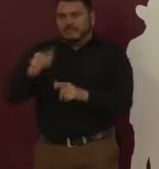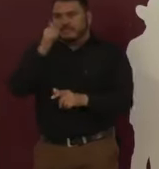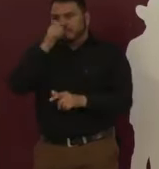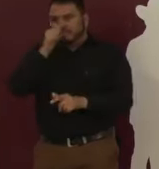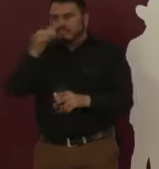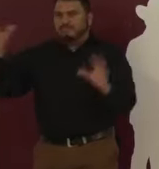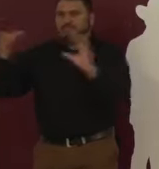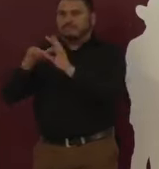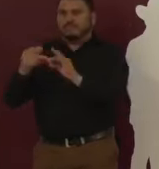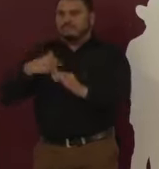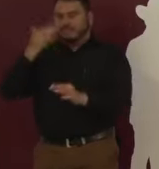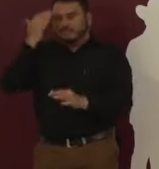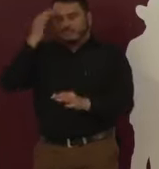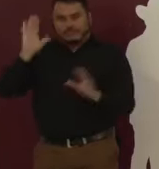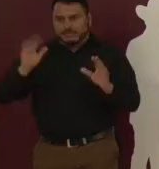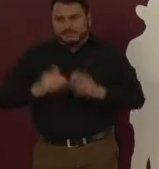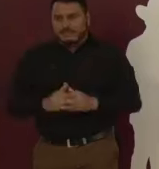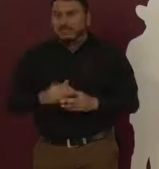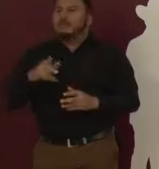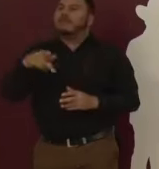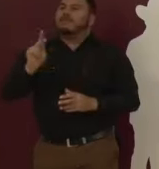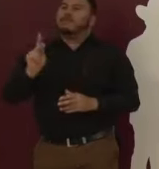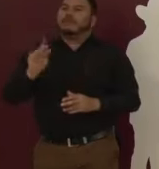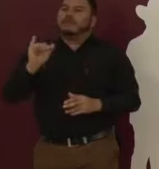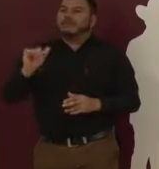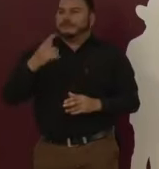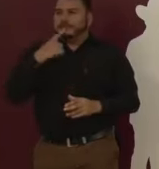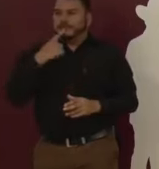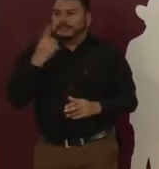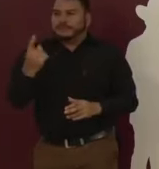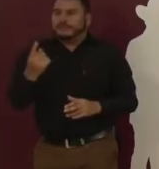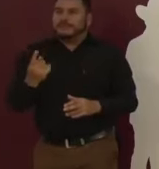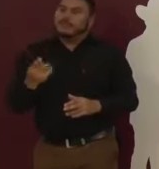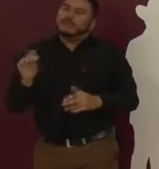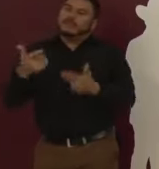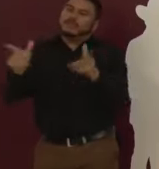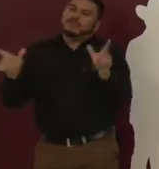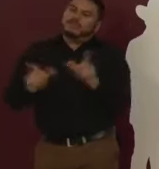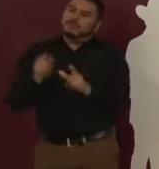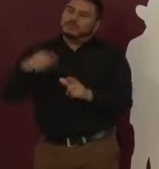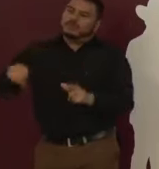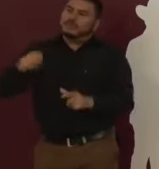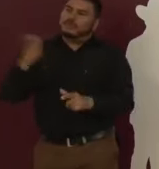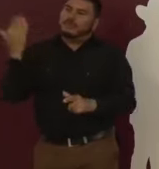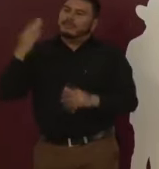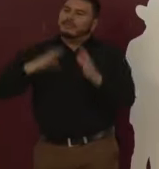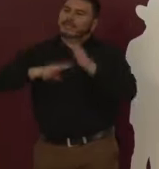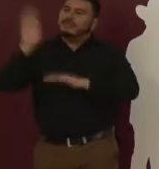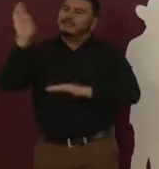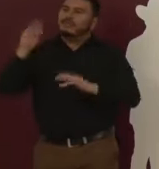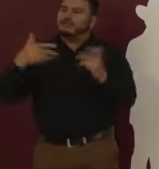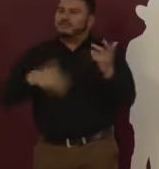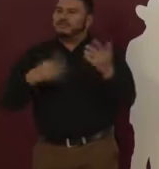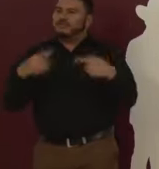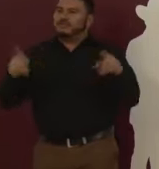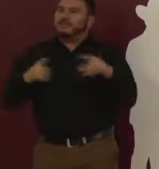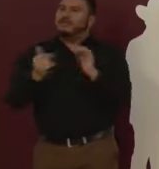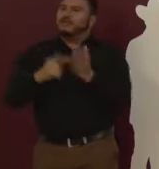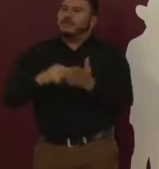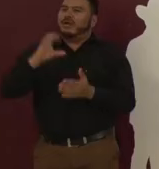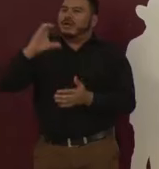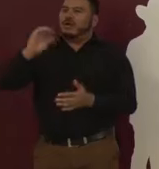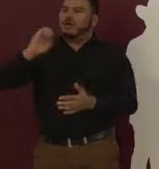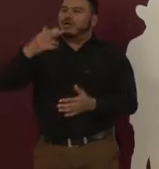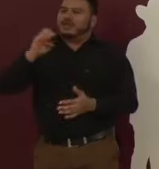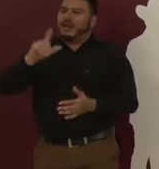esos nexos. Pero sí te tengo que decir, es un grupo que ha tenido éxitos en Coachella, que es un